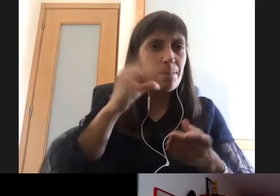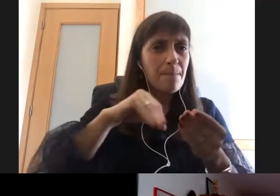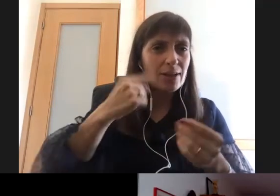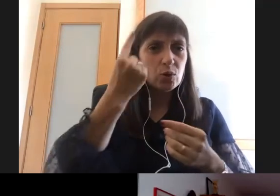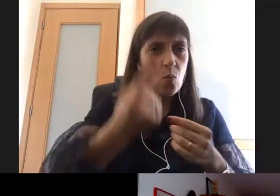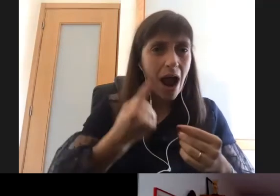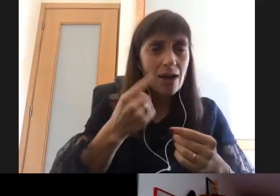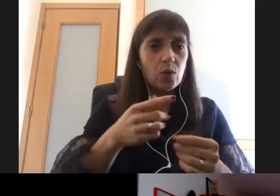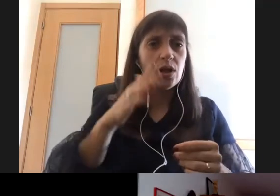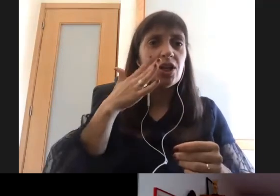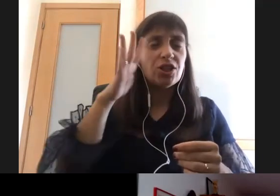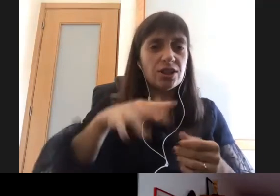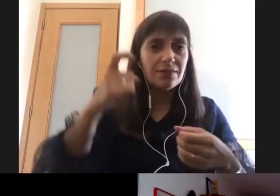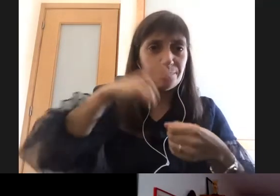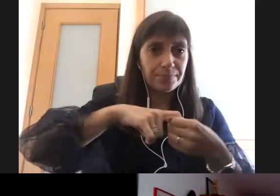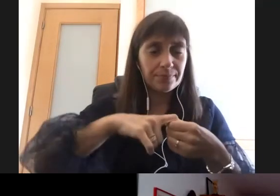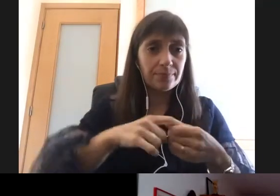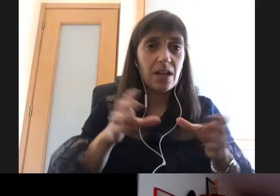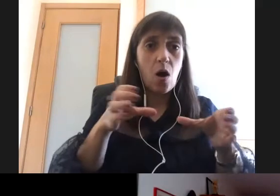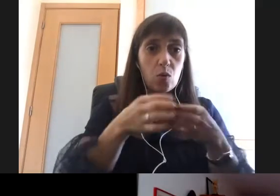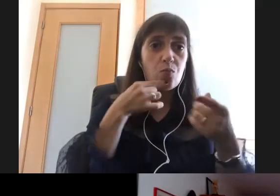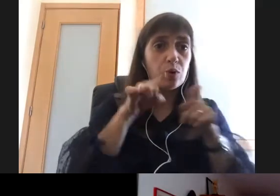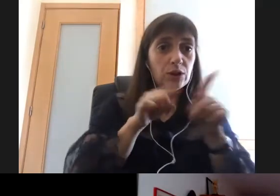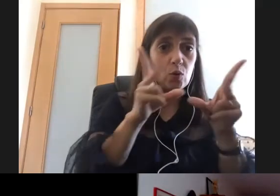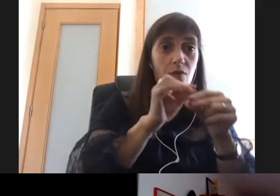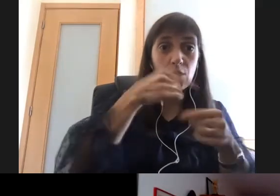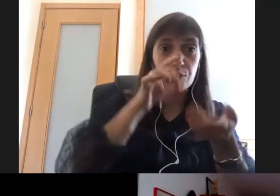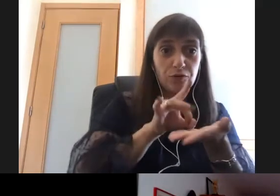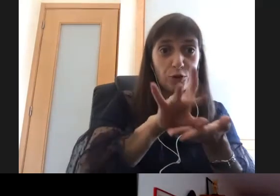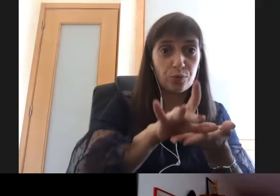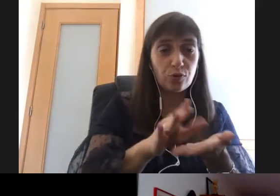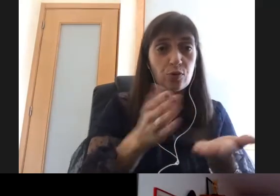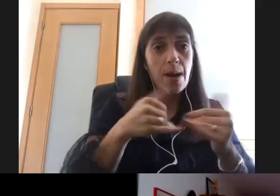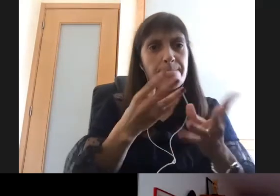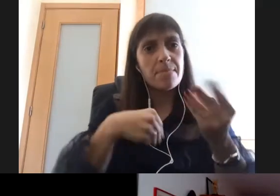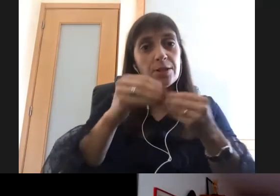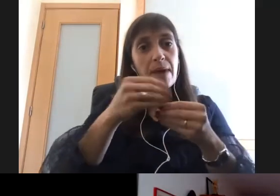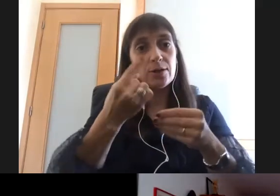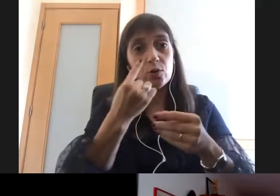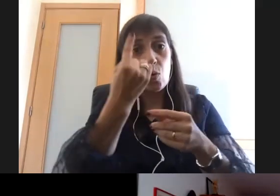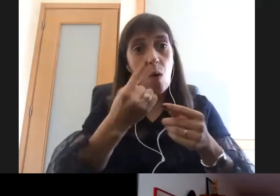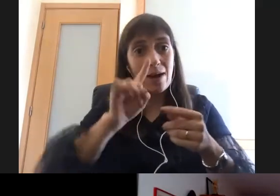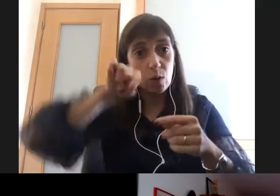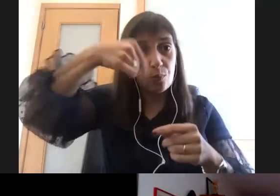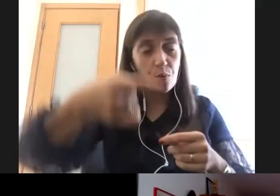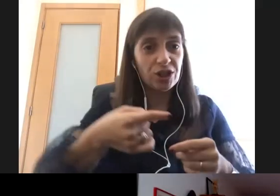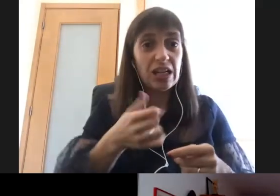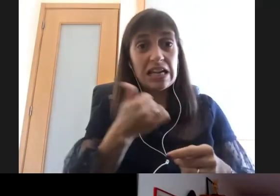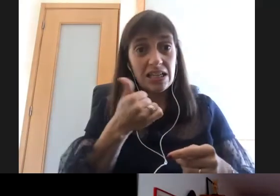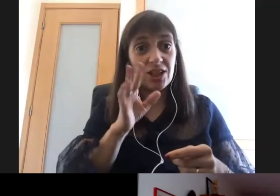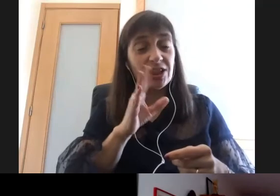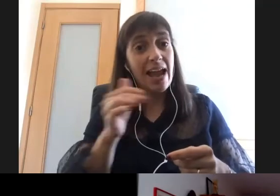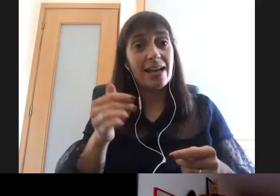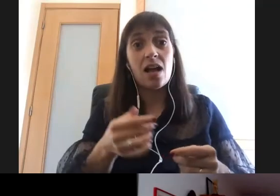ministro, esteve filiado ao Novo até finalmente ser expulso, mas bem mais de um ano depois e ele já era um dos ministros mais